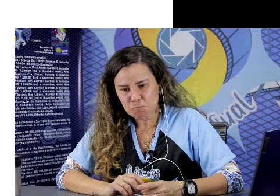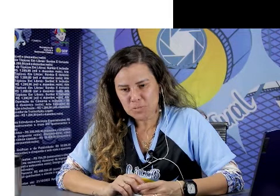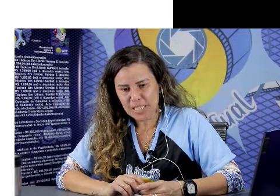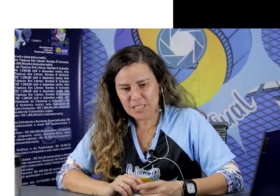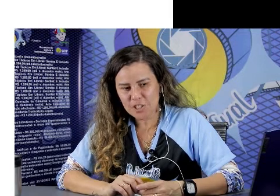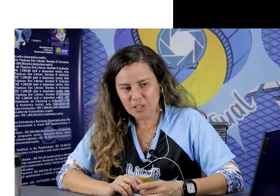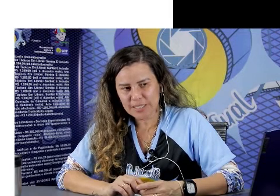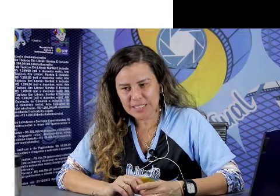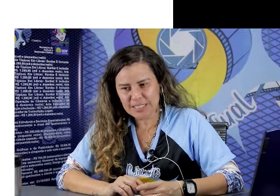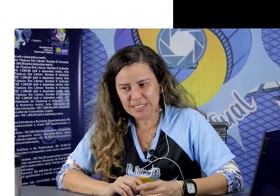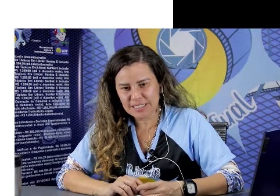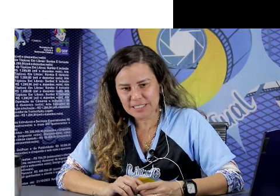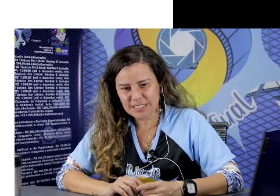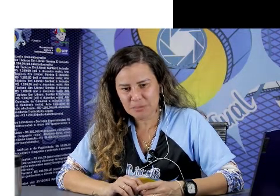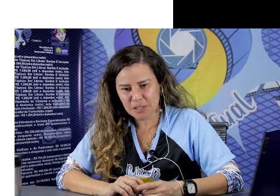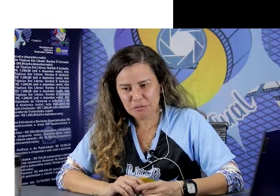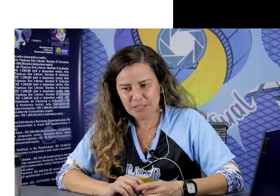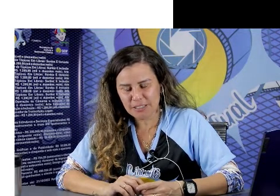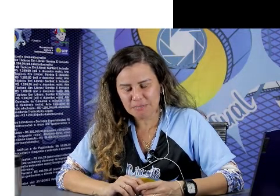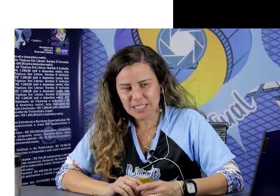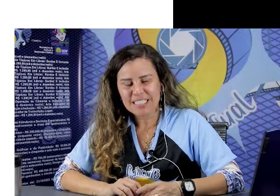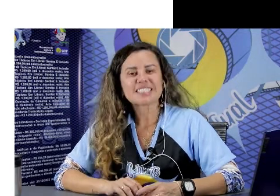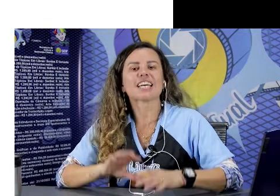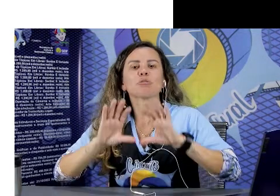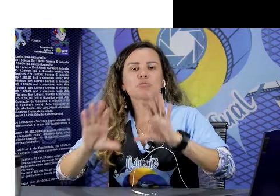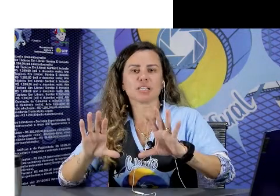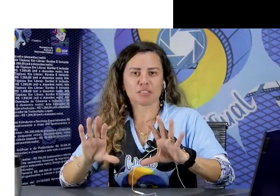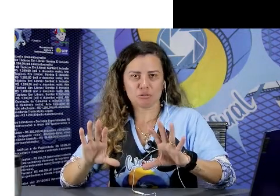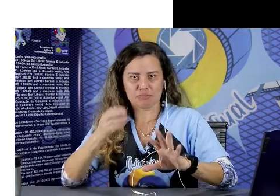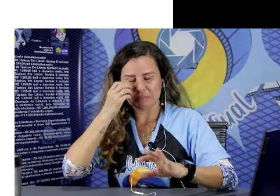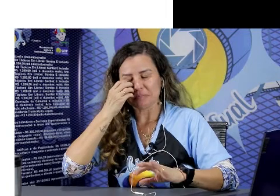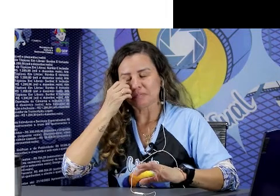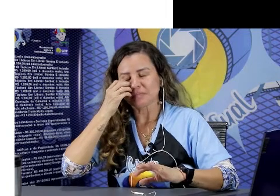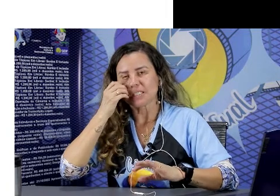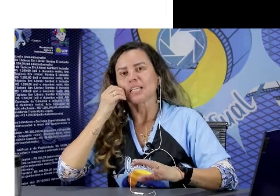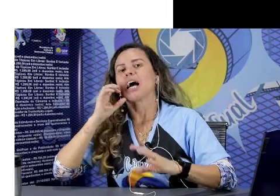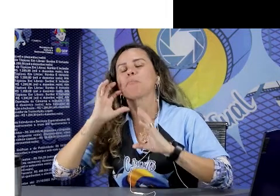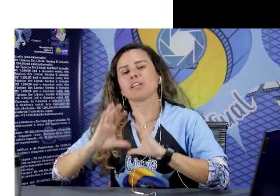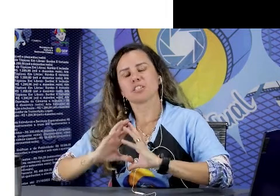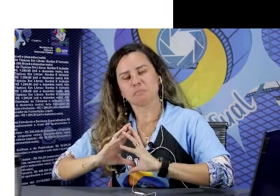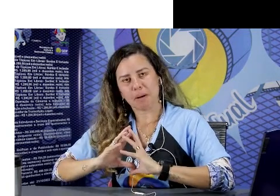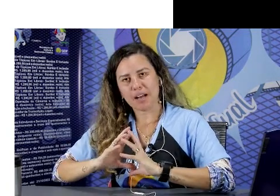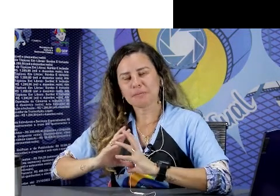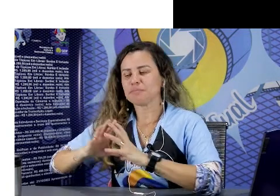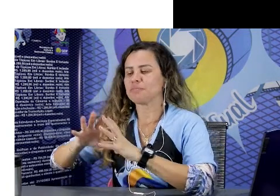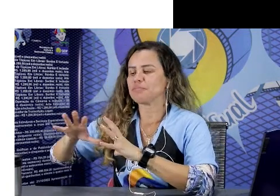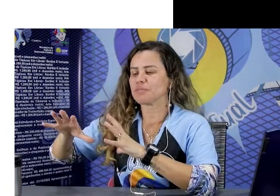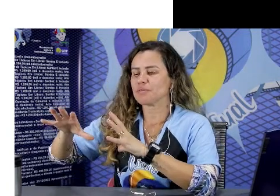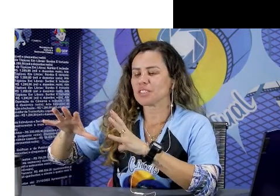Eles estão assim, como é que eu falo? Se recusando a participar